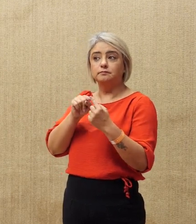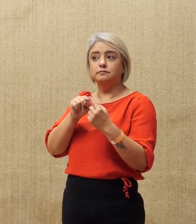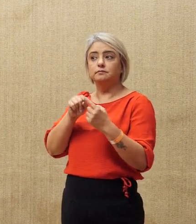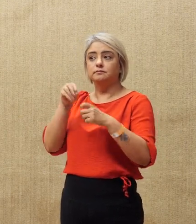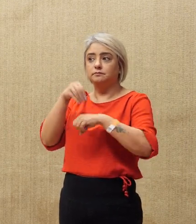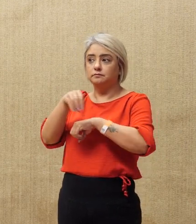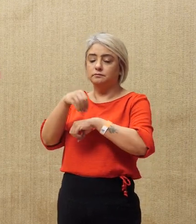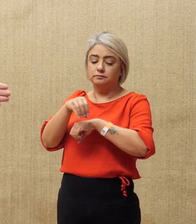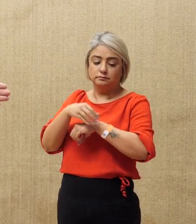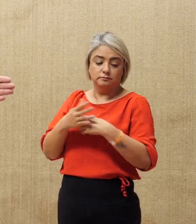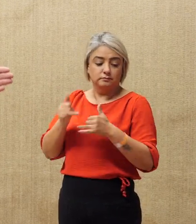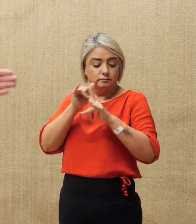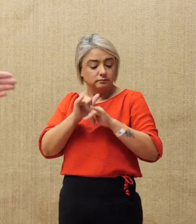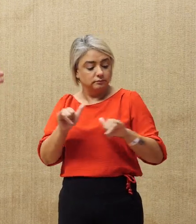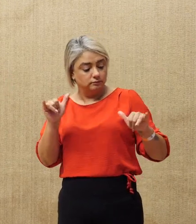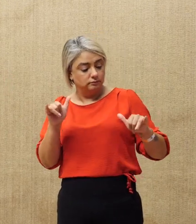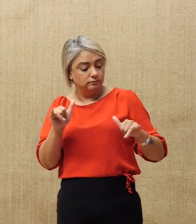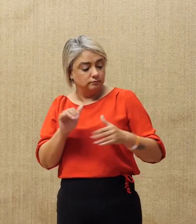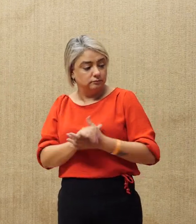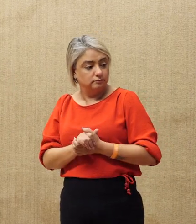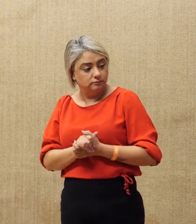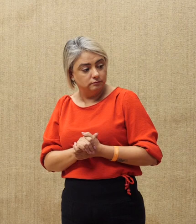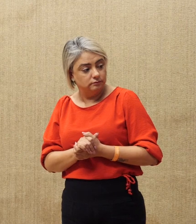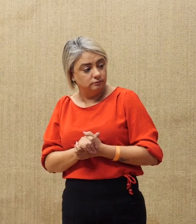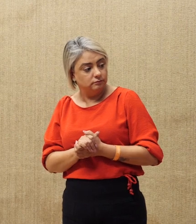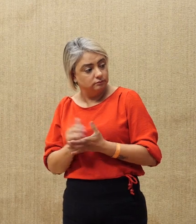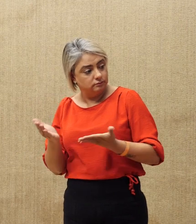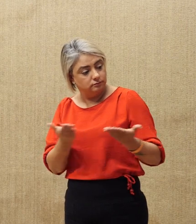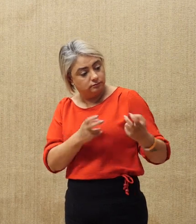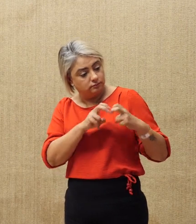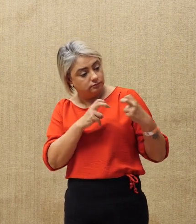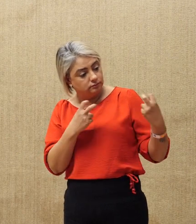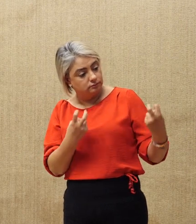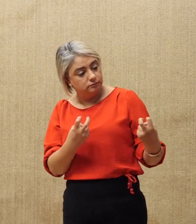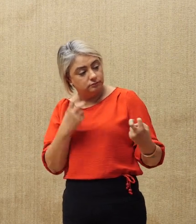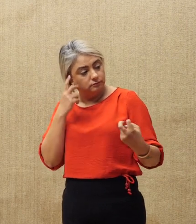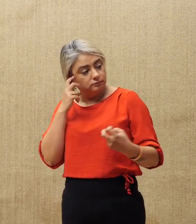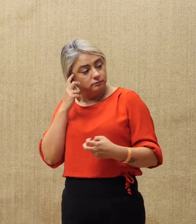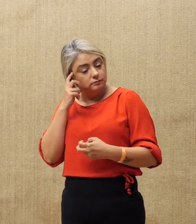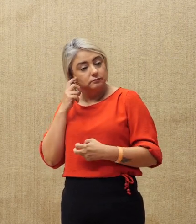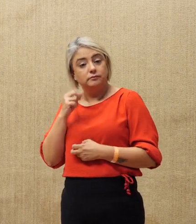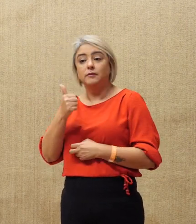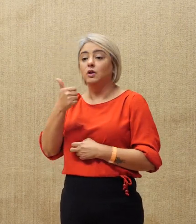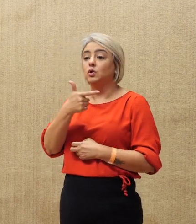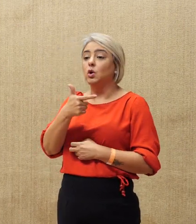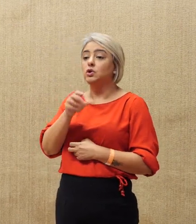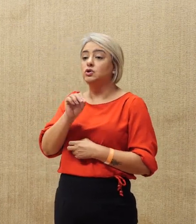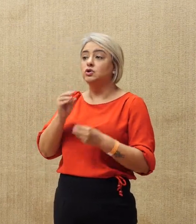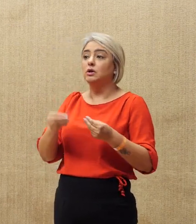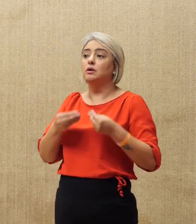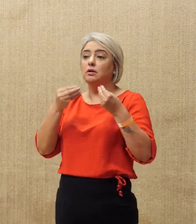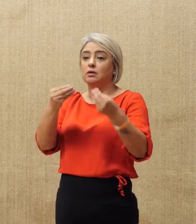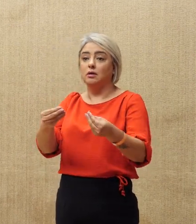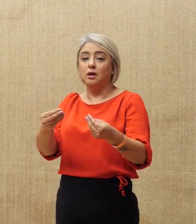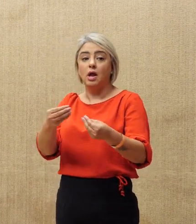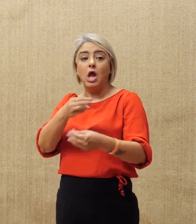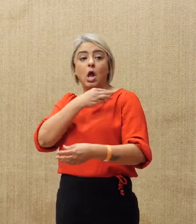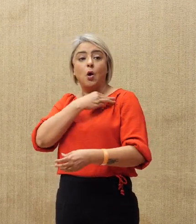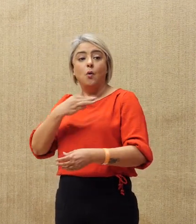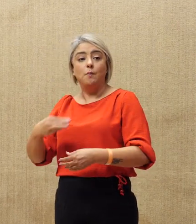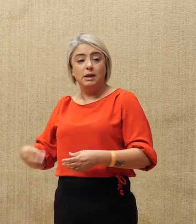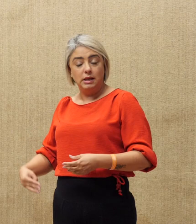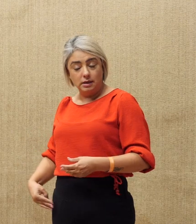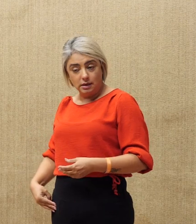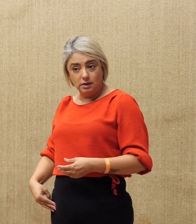vou distribuir, já quero até anunciar aqui, Cantalice, Benedito Mariano e deputada, no dia 12, nós vamos entregar ao ministro Flávio Dino, antes